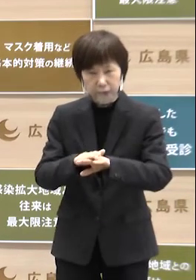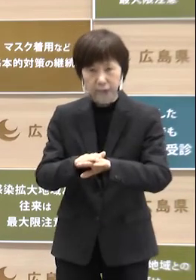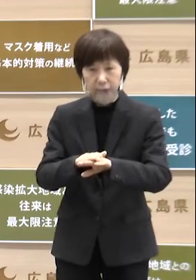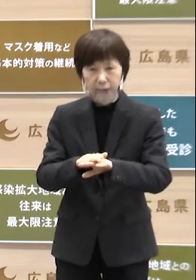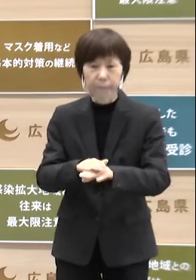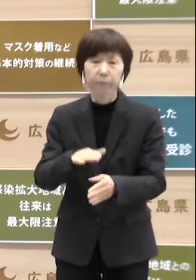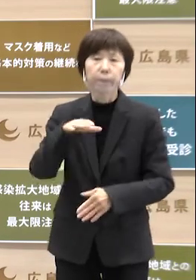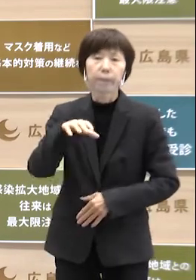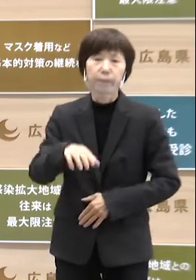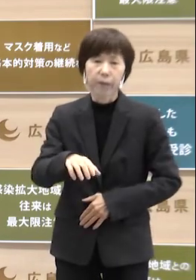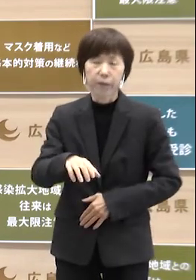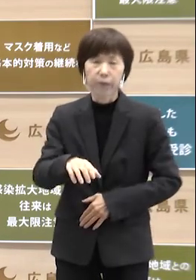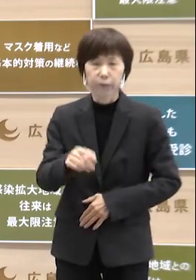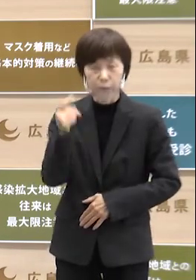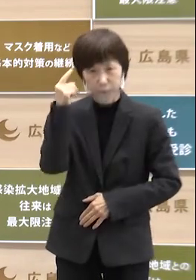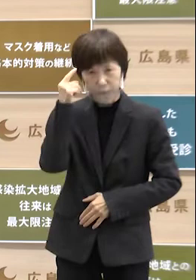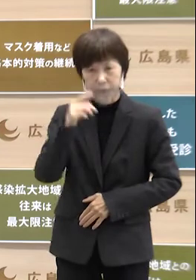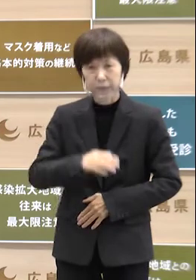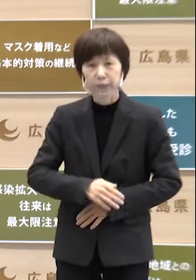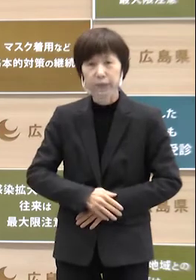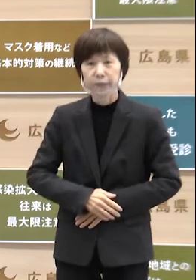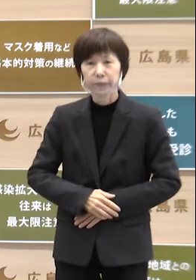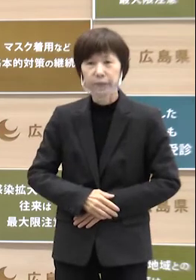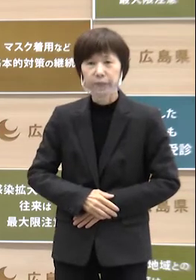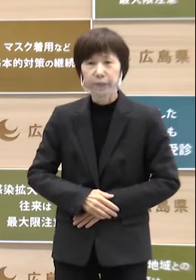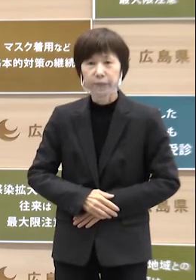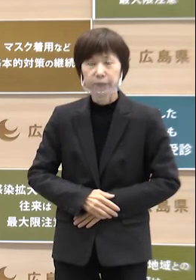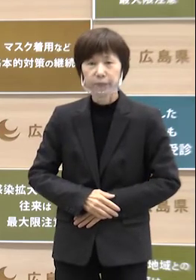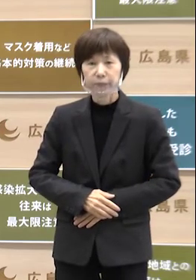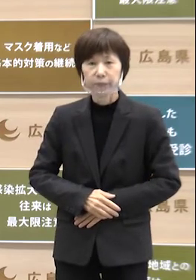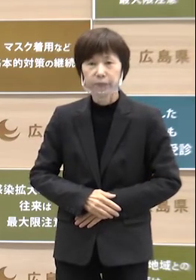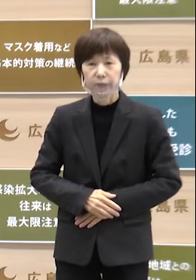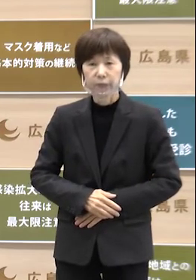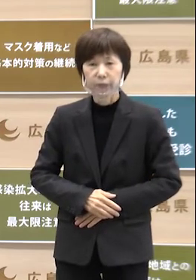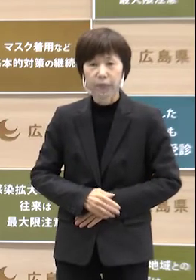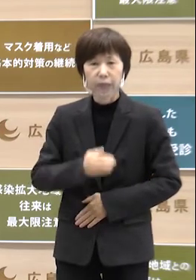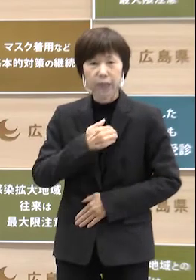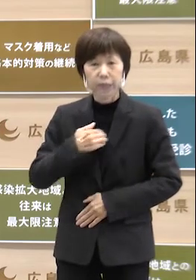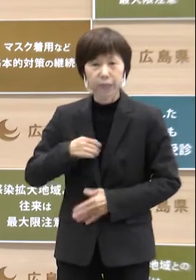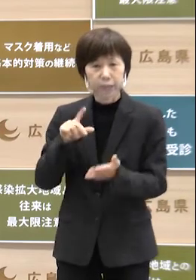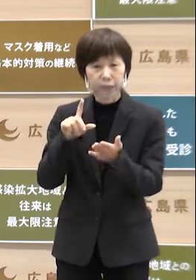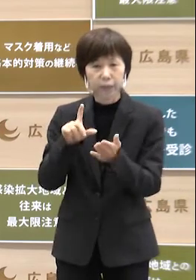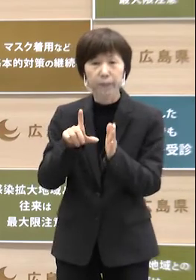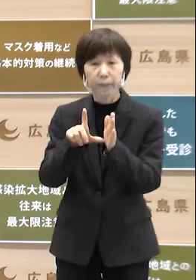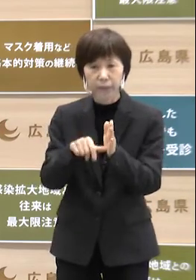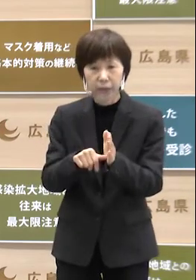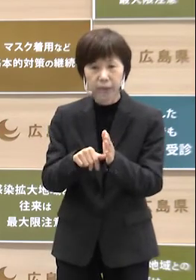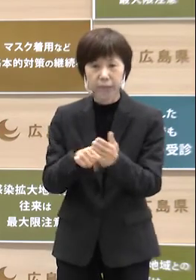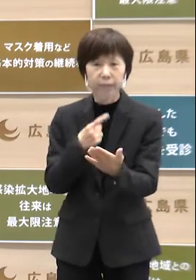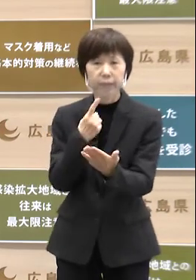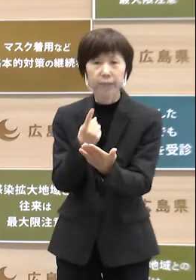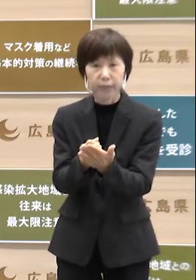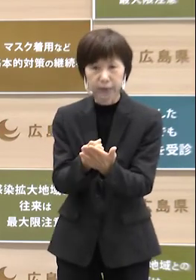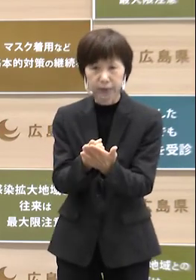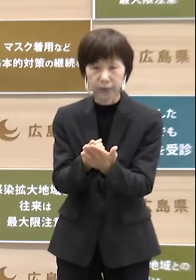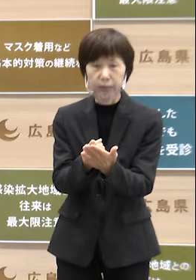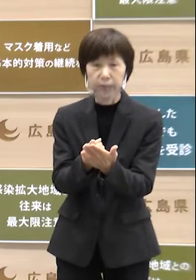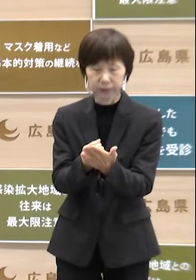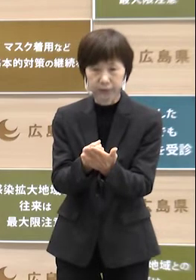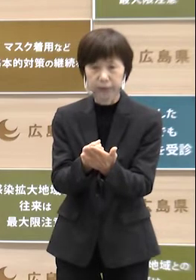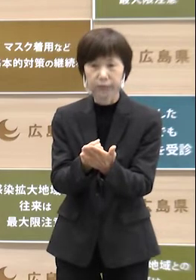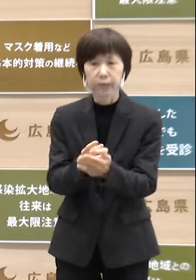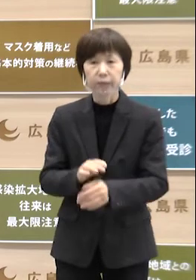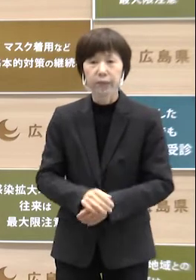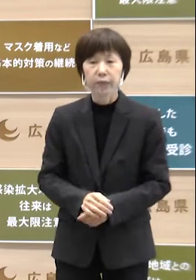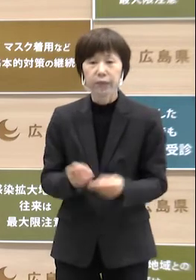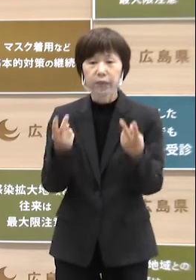。そういったことを踏まえるとですね、やはり可能であれば県としてぜひ参加をして、広島イニシア